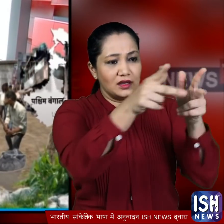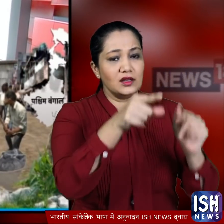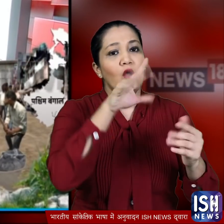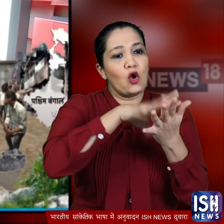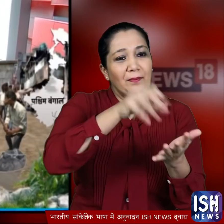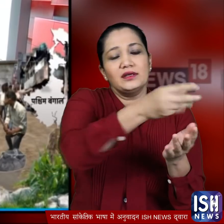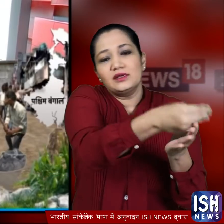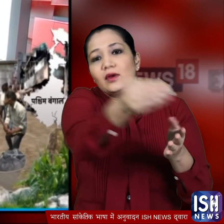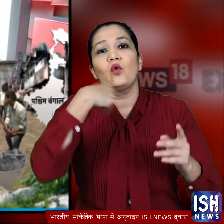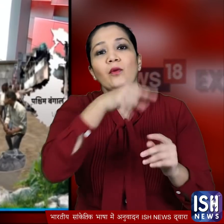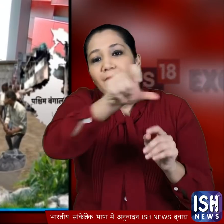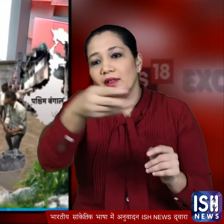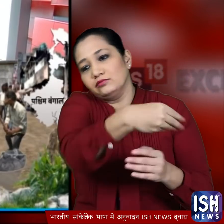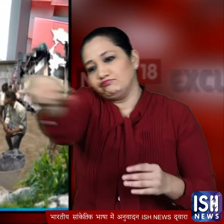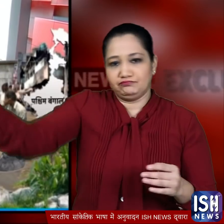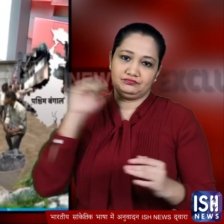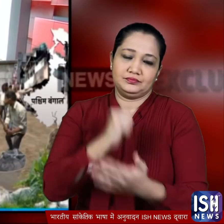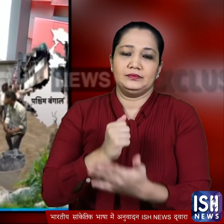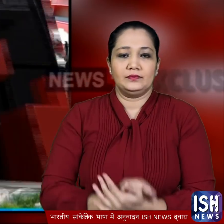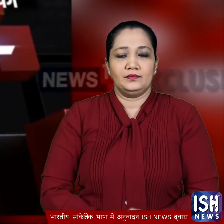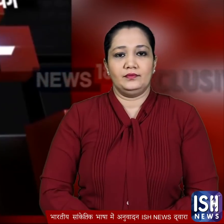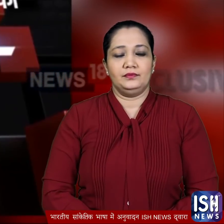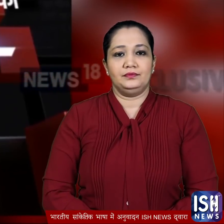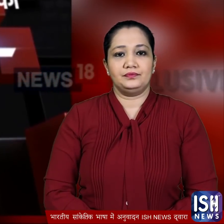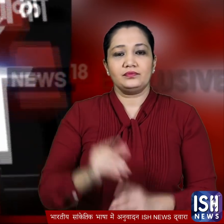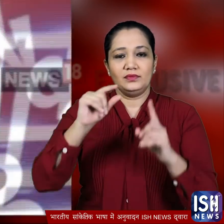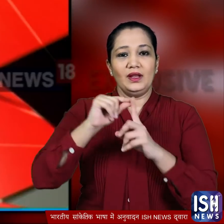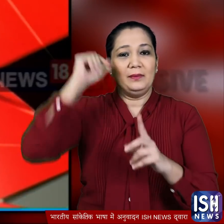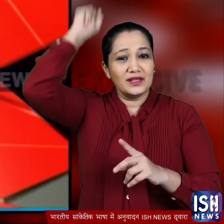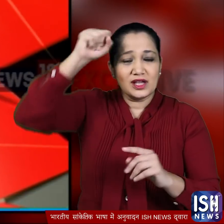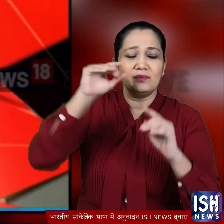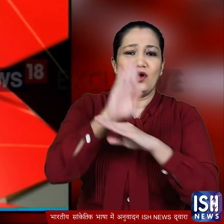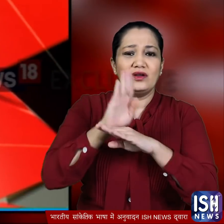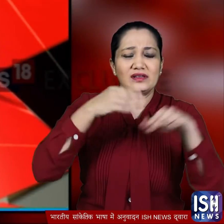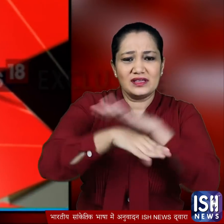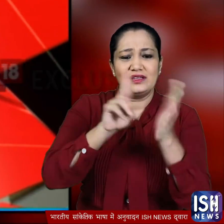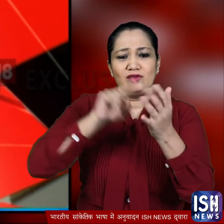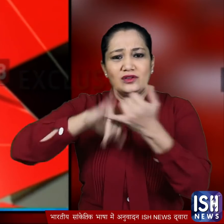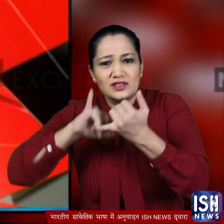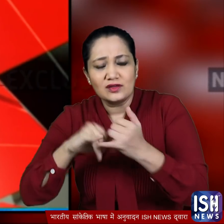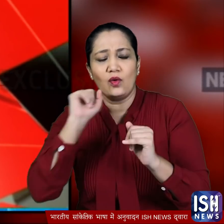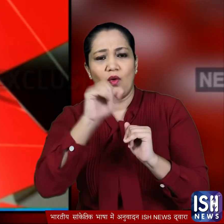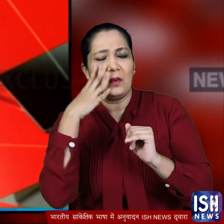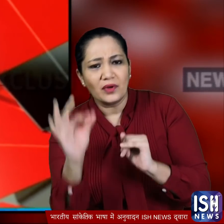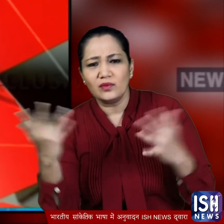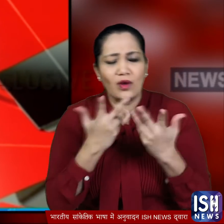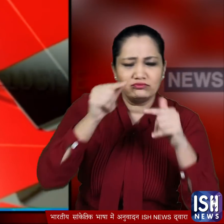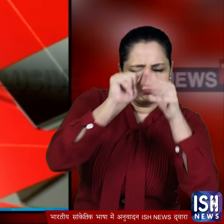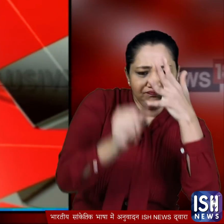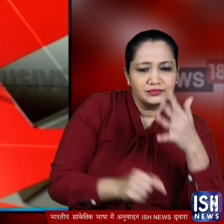की कॉपी मामले से जुड़े सभी पक्षों को मुहैया कराई जाए। पंजाब कांग्रेस में नवजोत सिंह सिद्धू की भूमिका